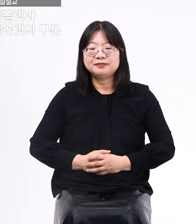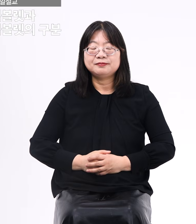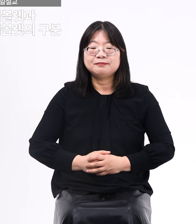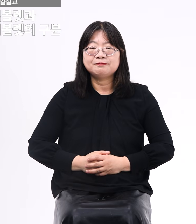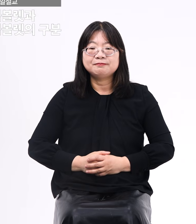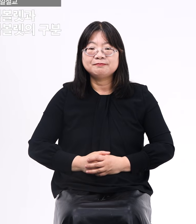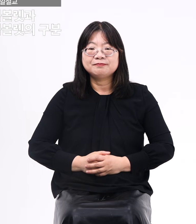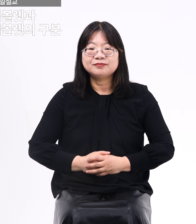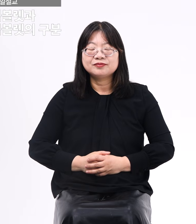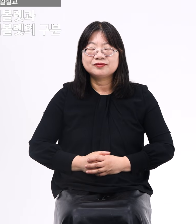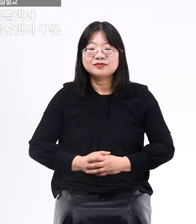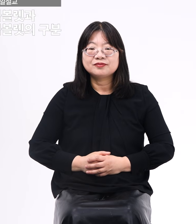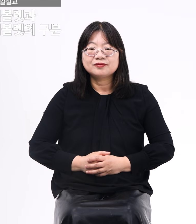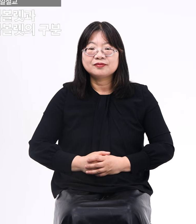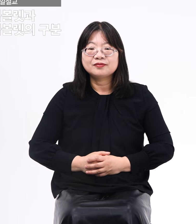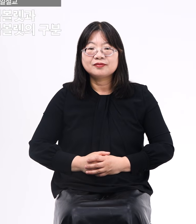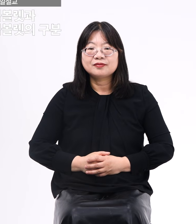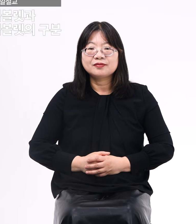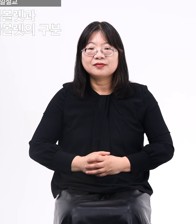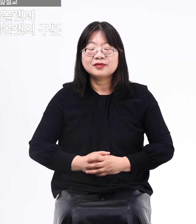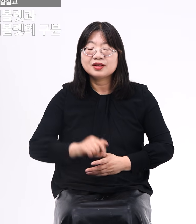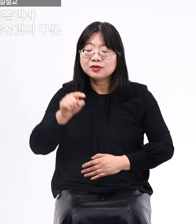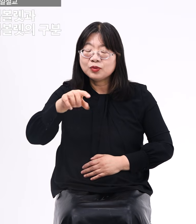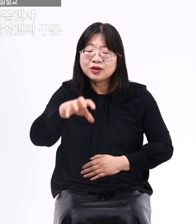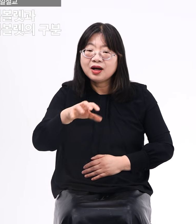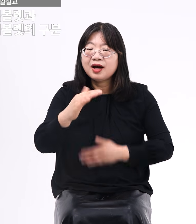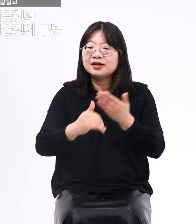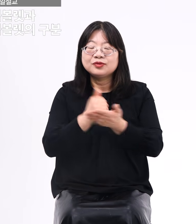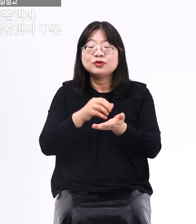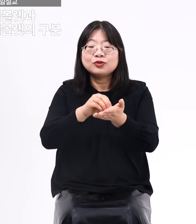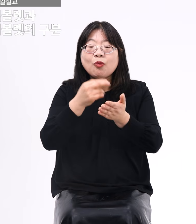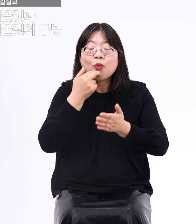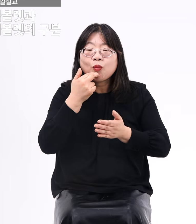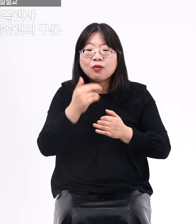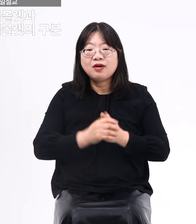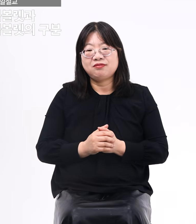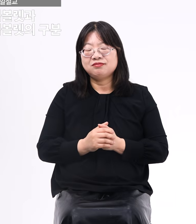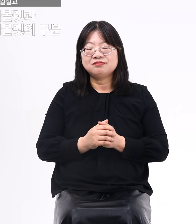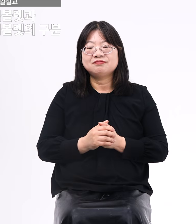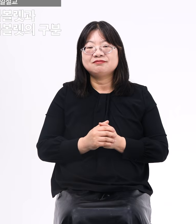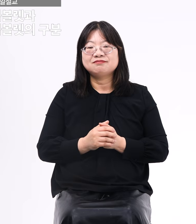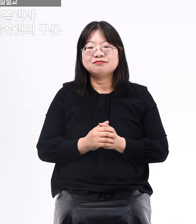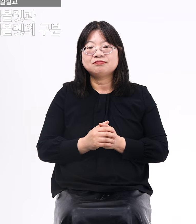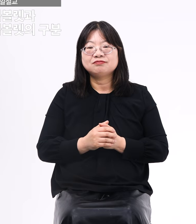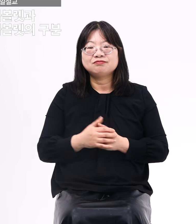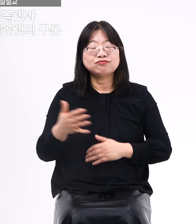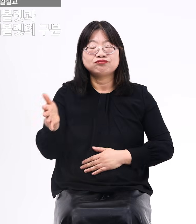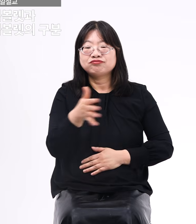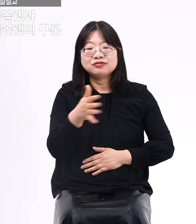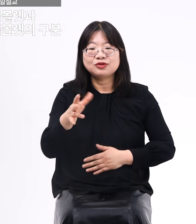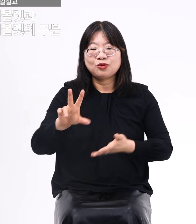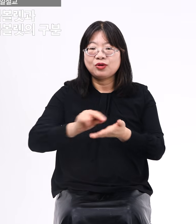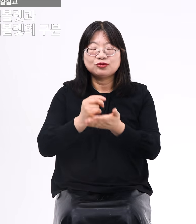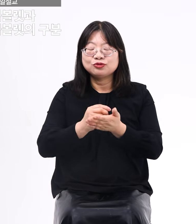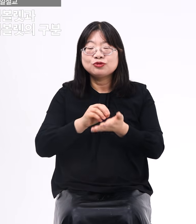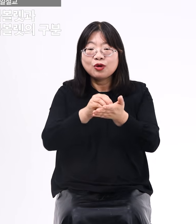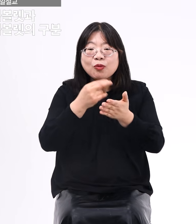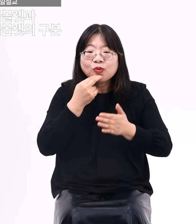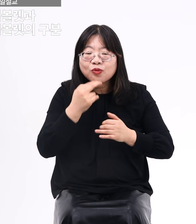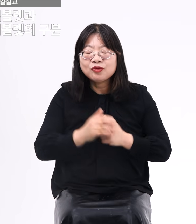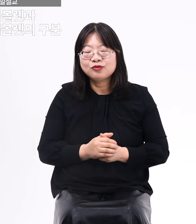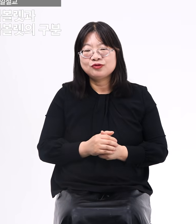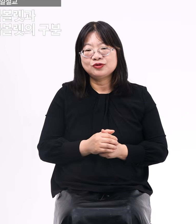거기에는 여호와도 등장하지 않고 하나님도 등장하지 않고 구원이라는